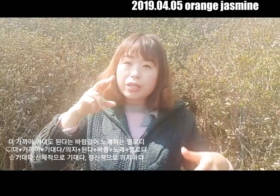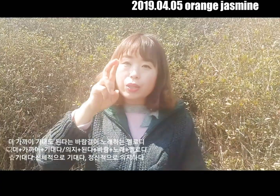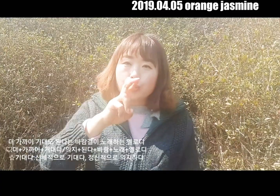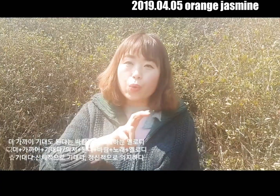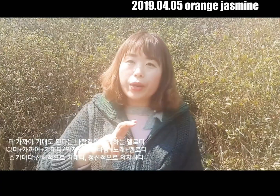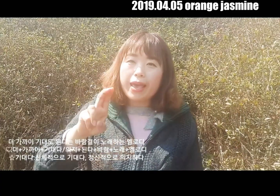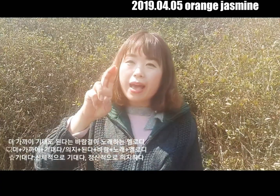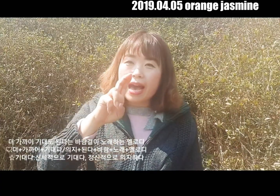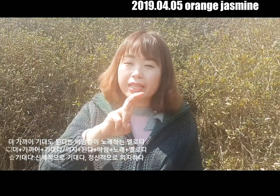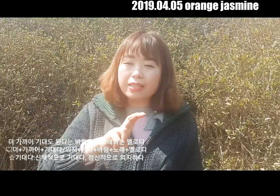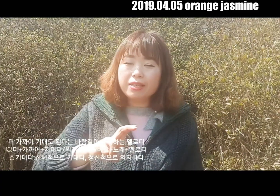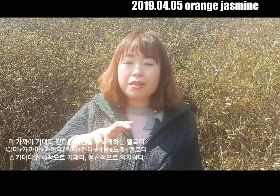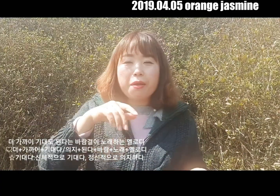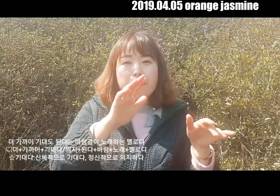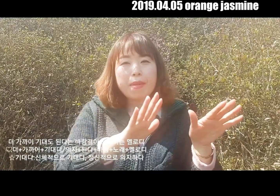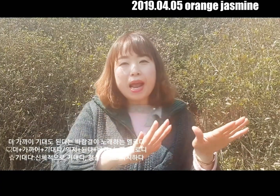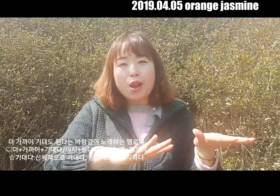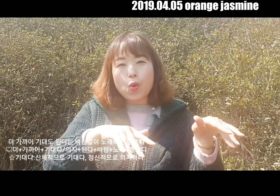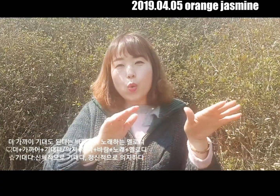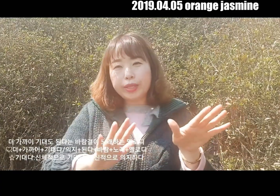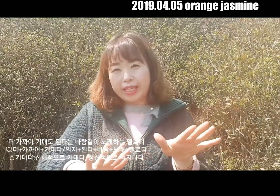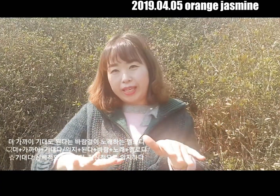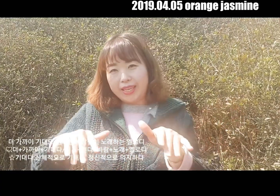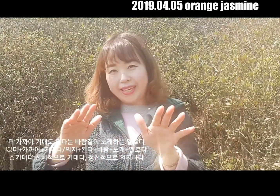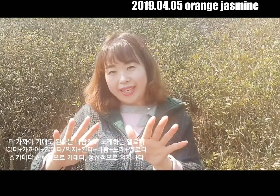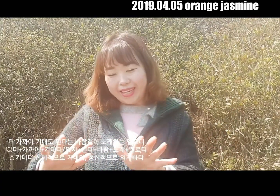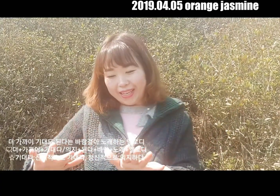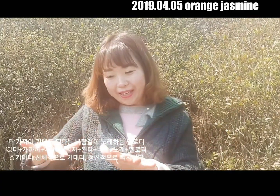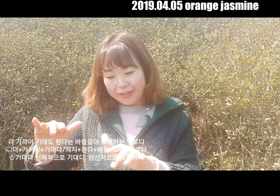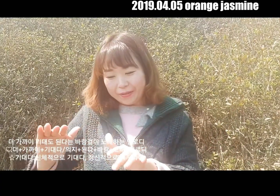바람결이 노래하는 멜로디.